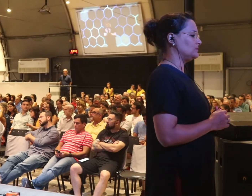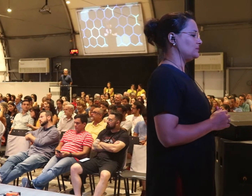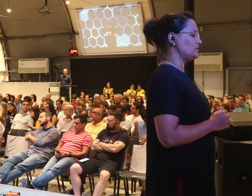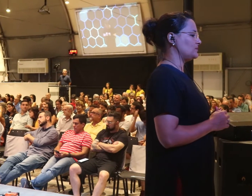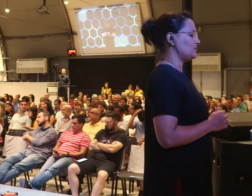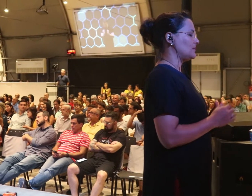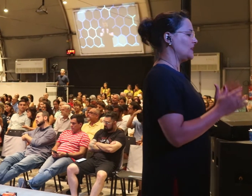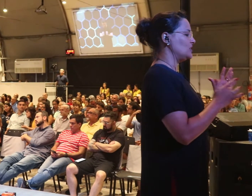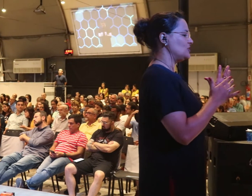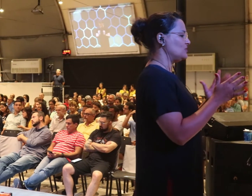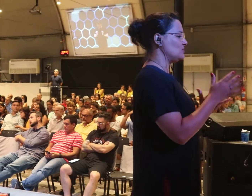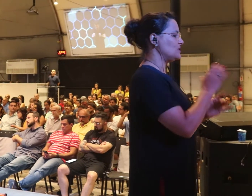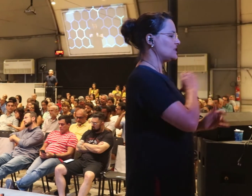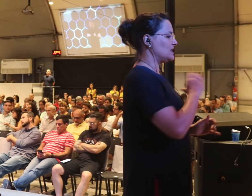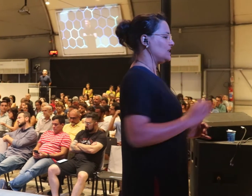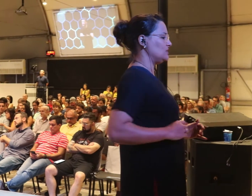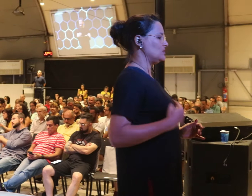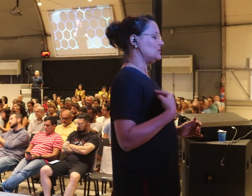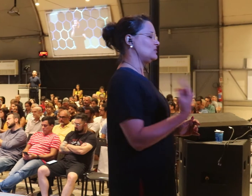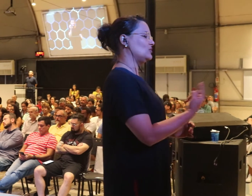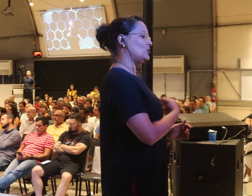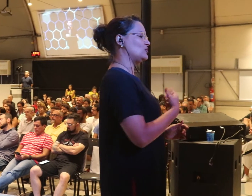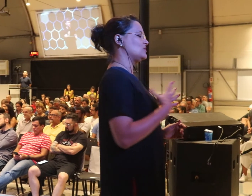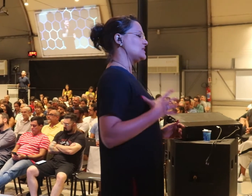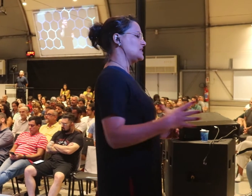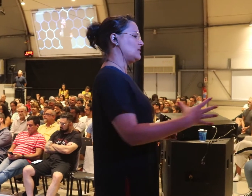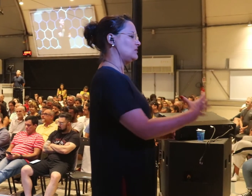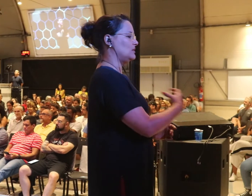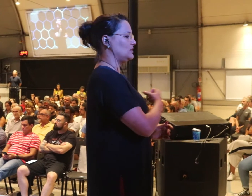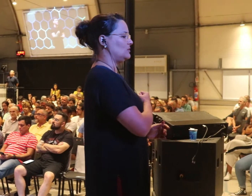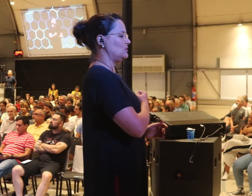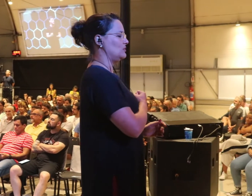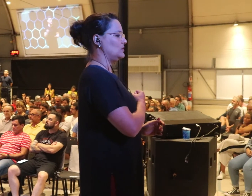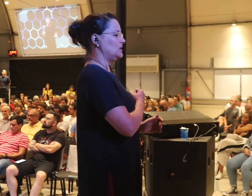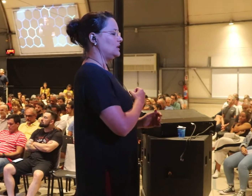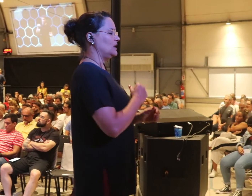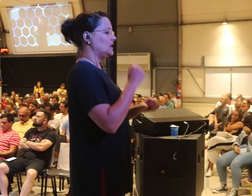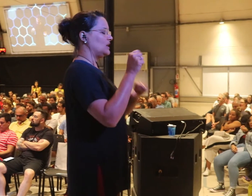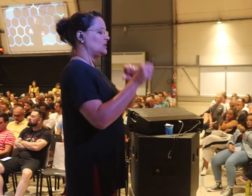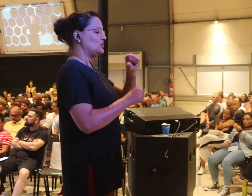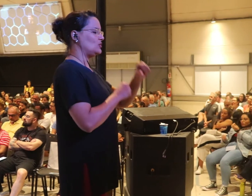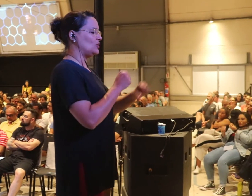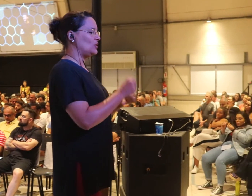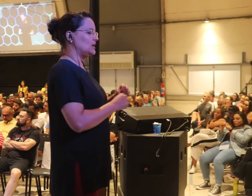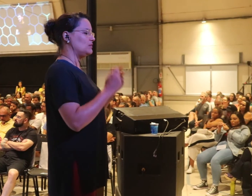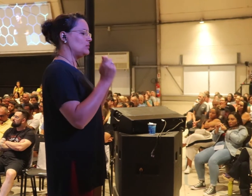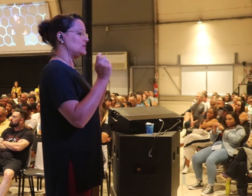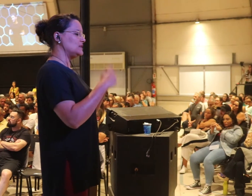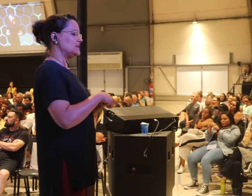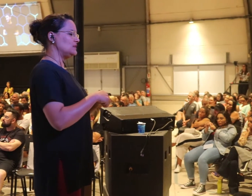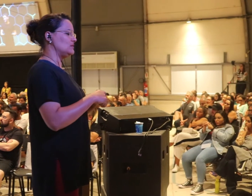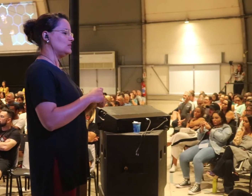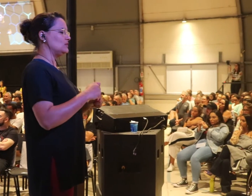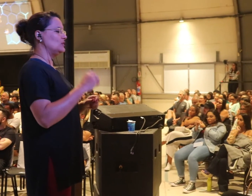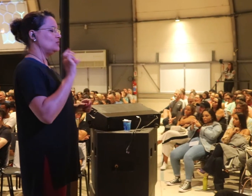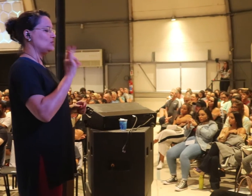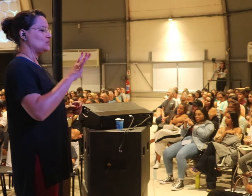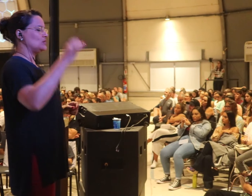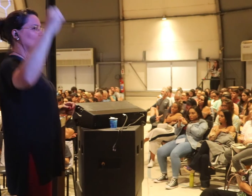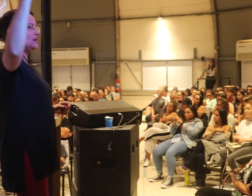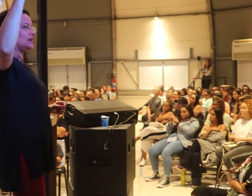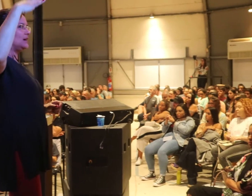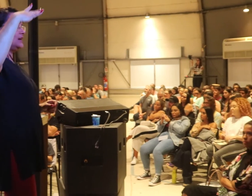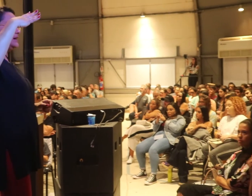Jesus Cristo, nosso Salvador. Jesus é quem torna possível o somente a graça. E a